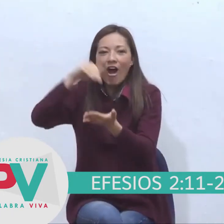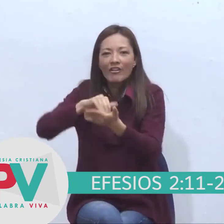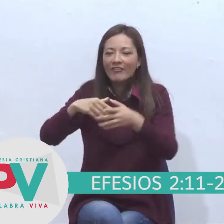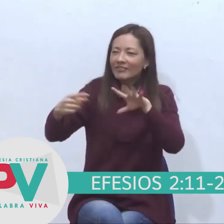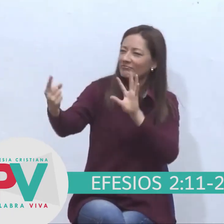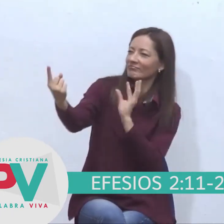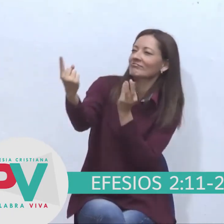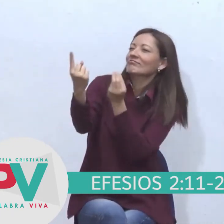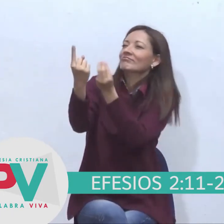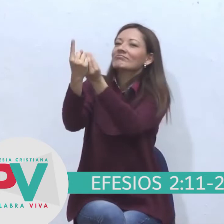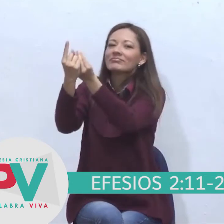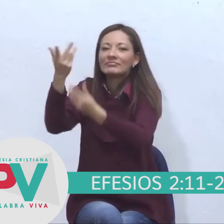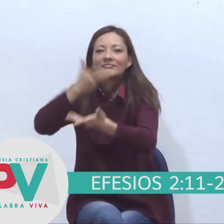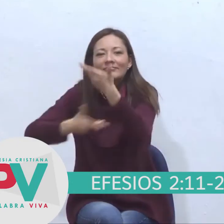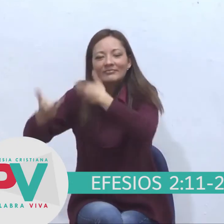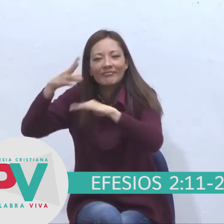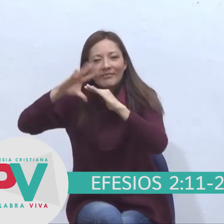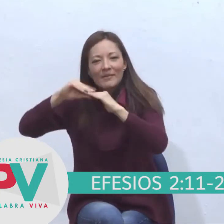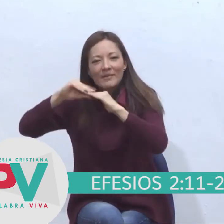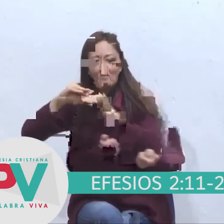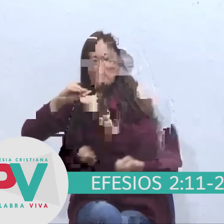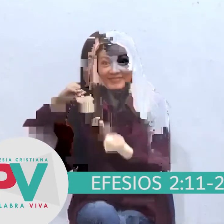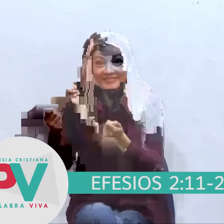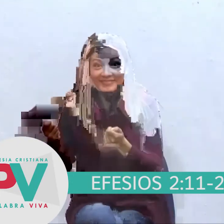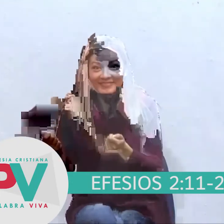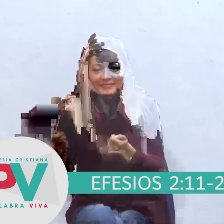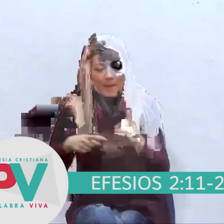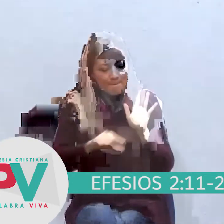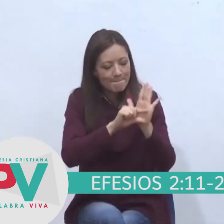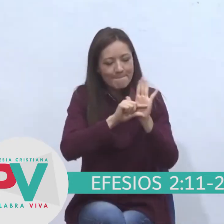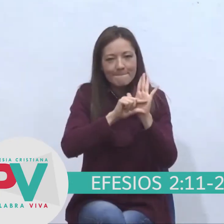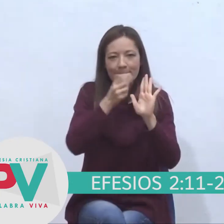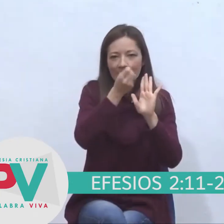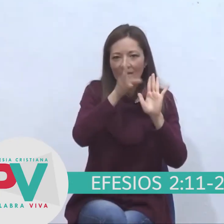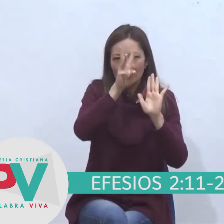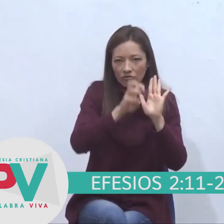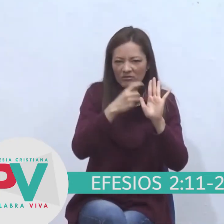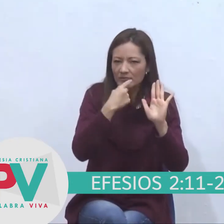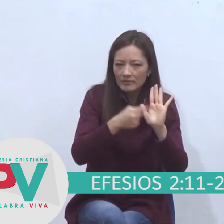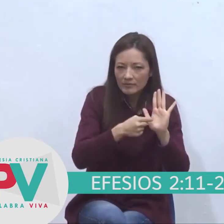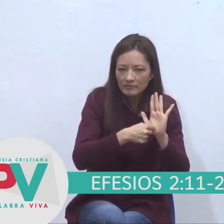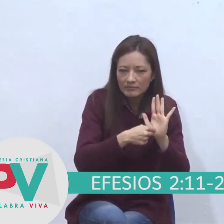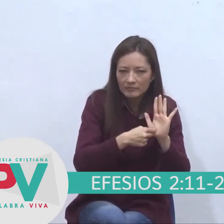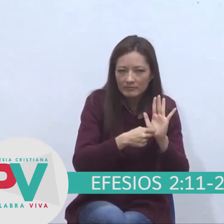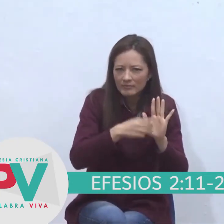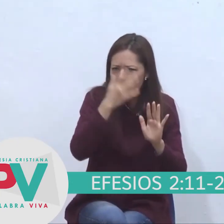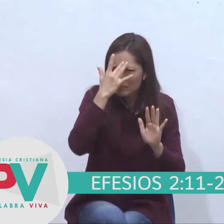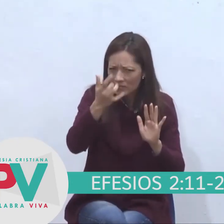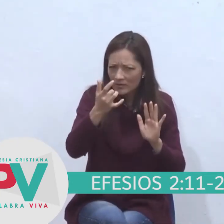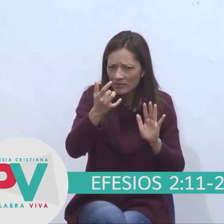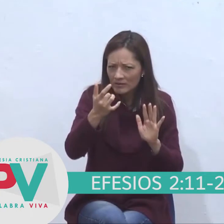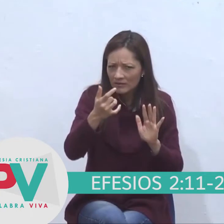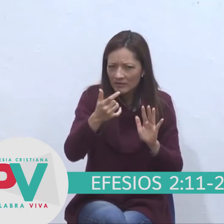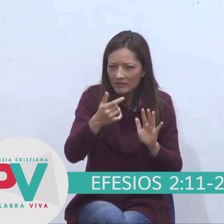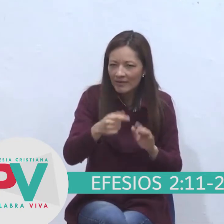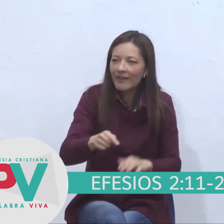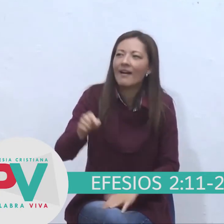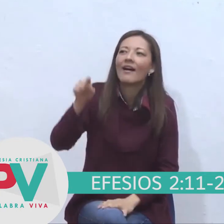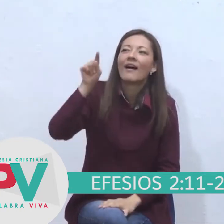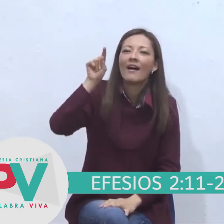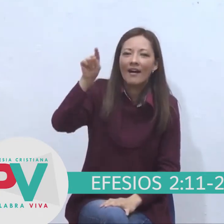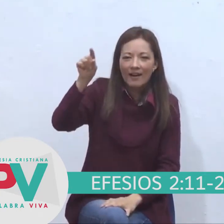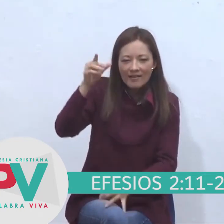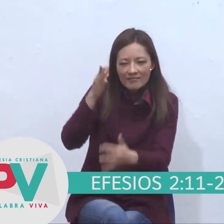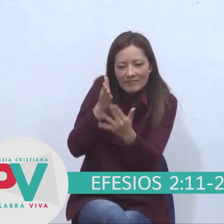compartir con nuestro Señor la cena. Es el versículo 18. Porque por medio de Él,